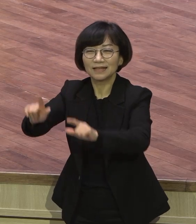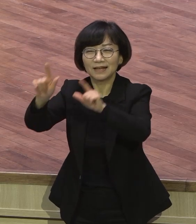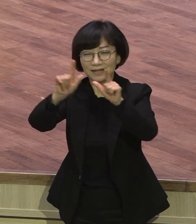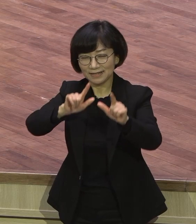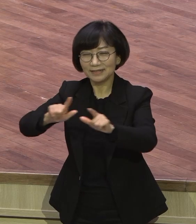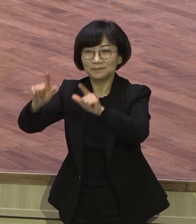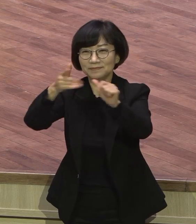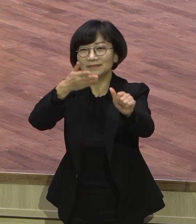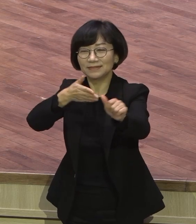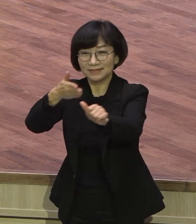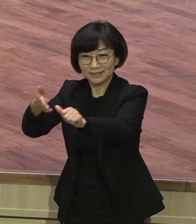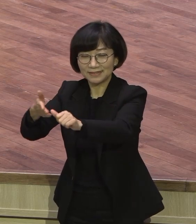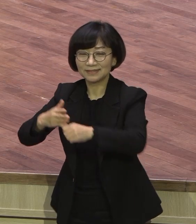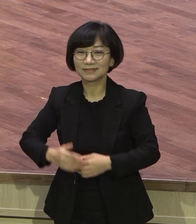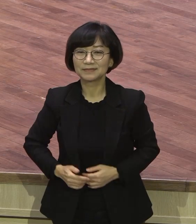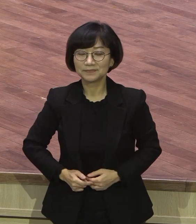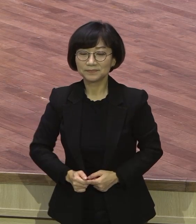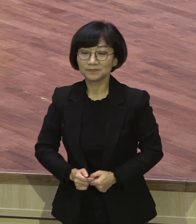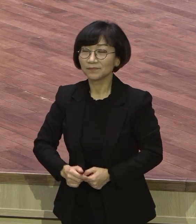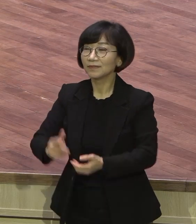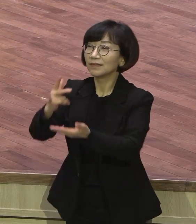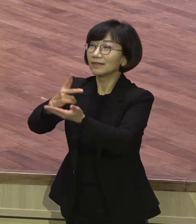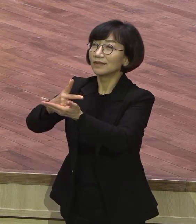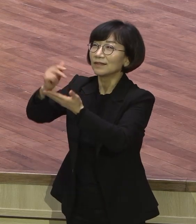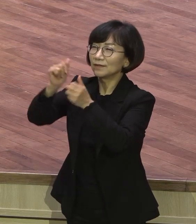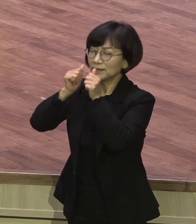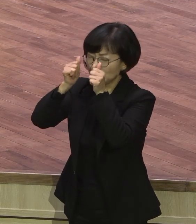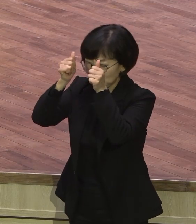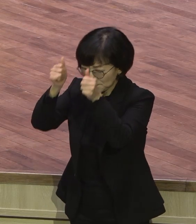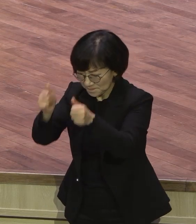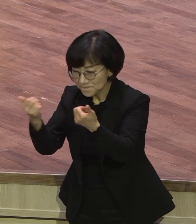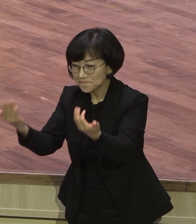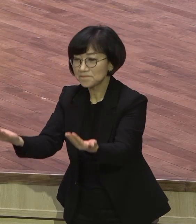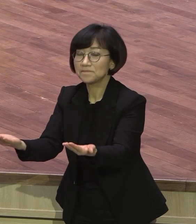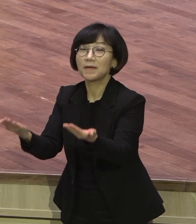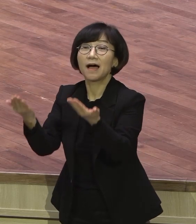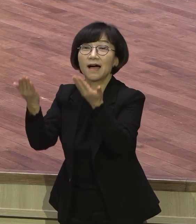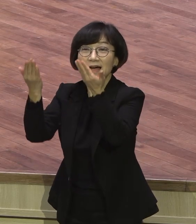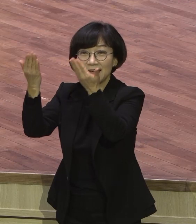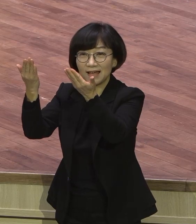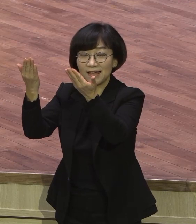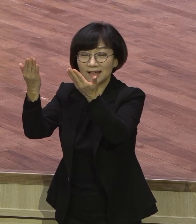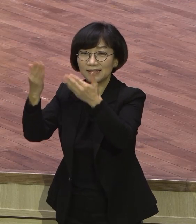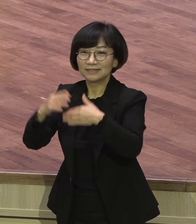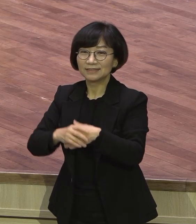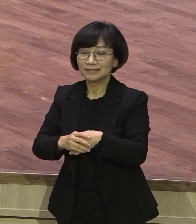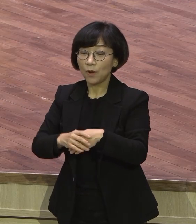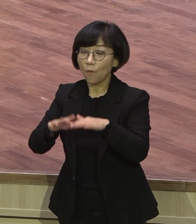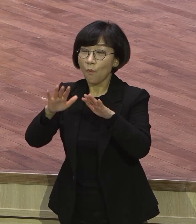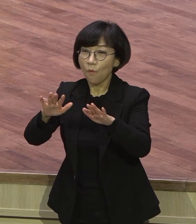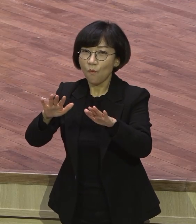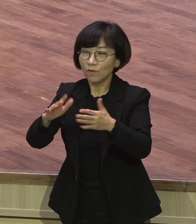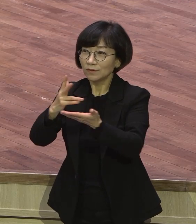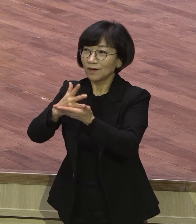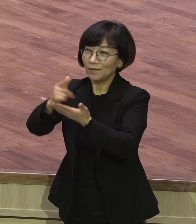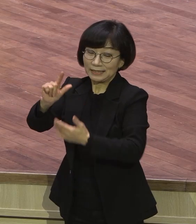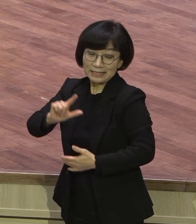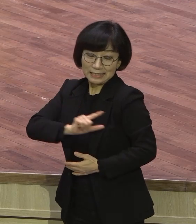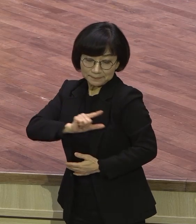정리가 됩니까? 여호를 경위하고 그것도 제대로 경위하고 이제는 그 여호와 이름을